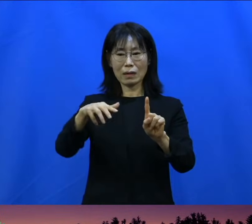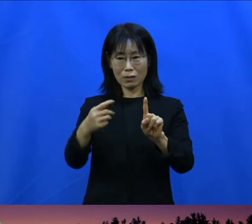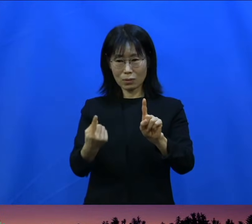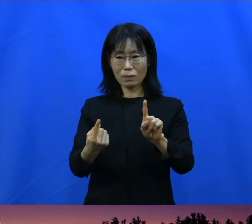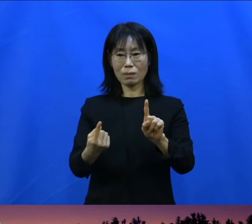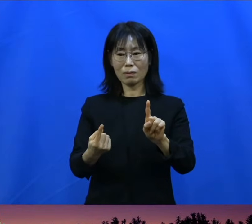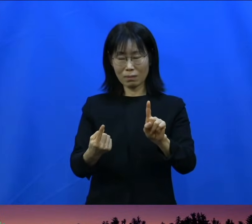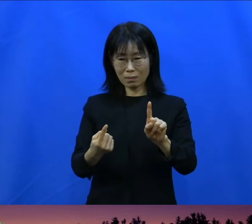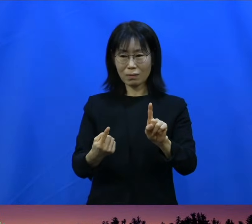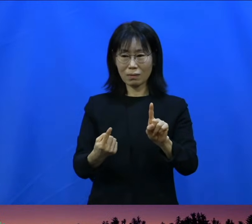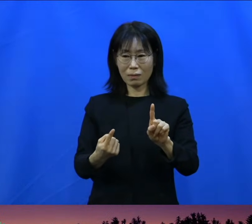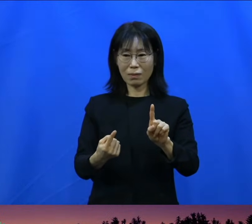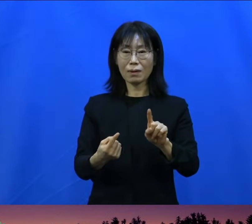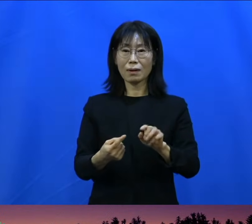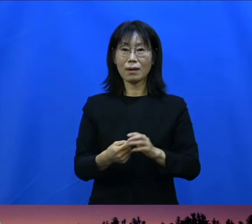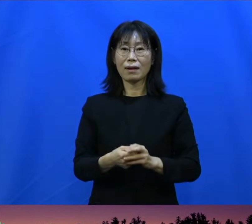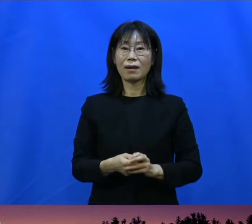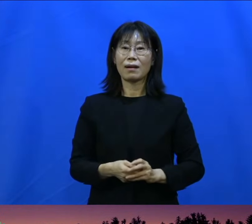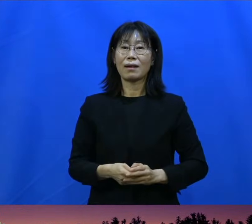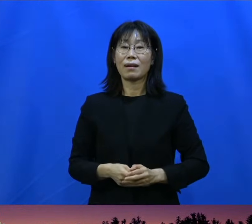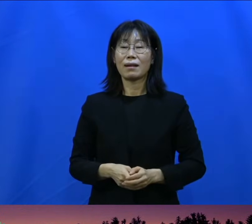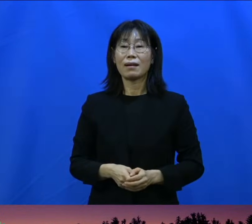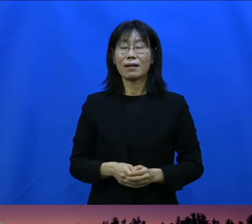거룩하다, 거룩하다, 거룩하다.